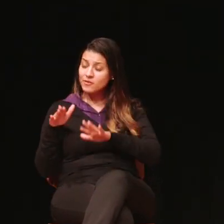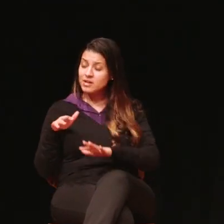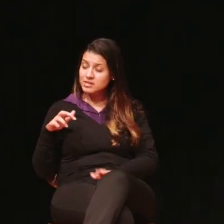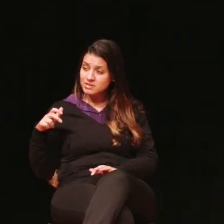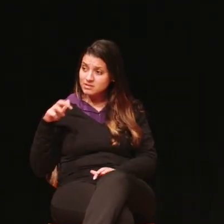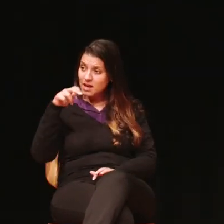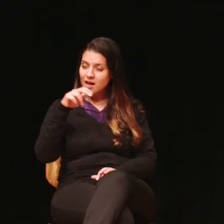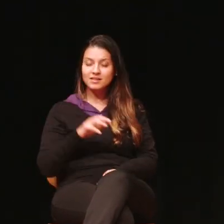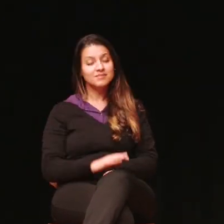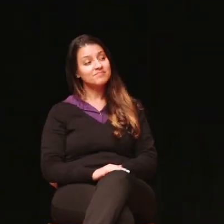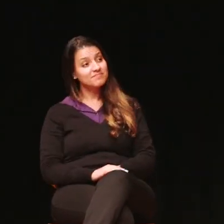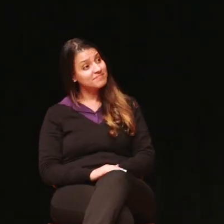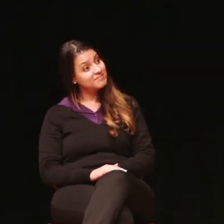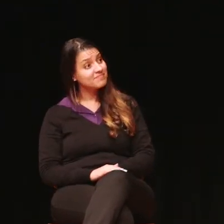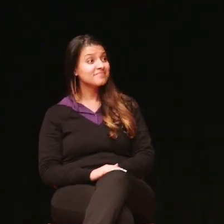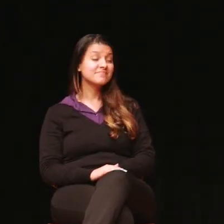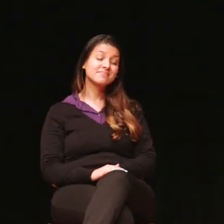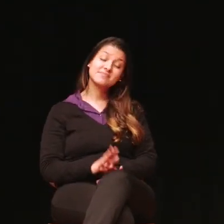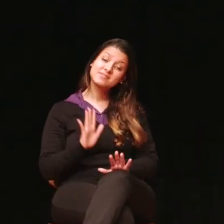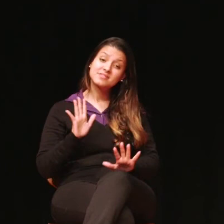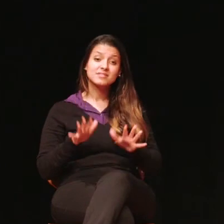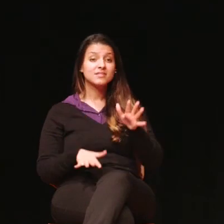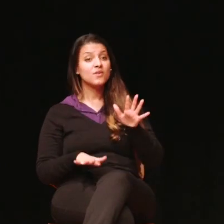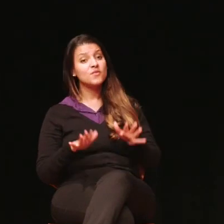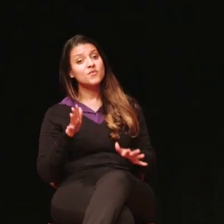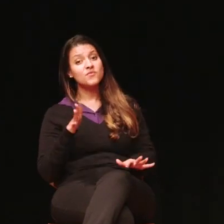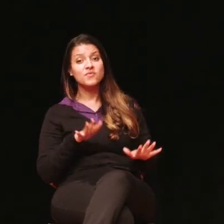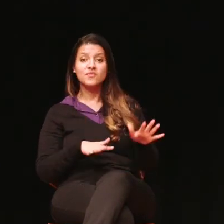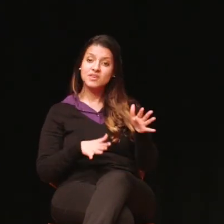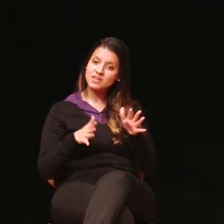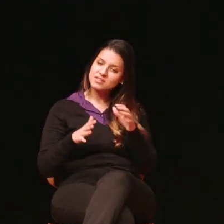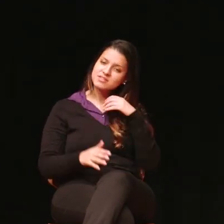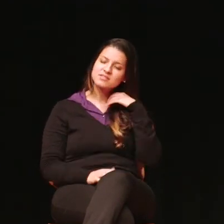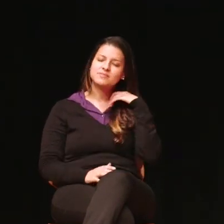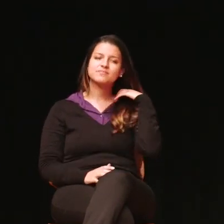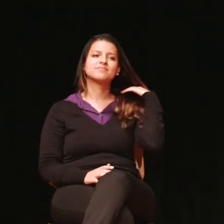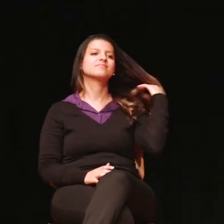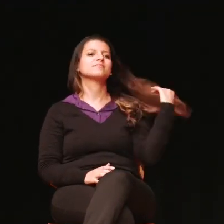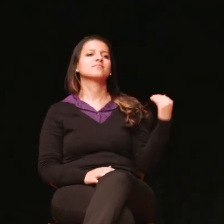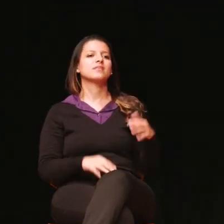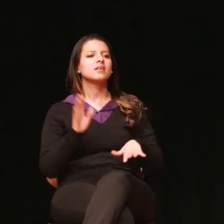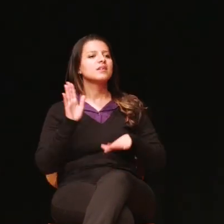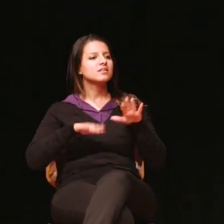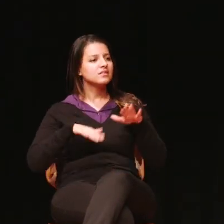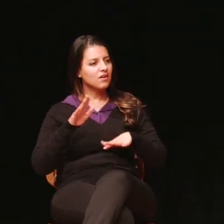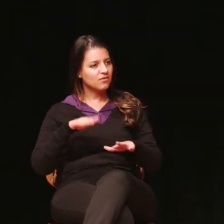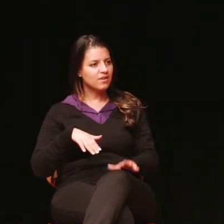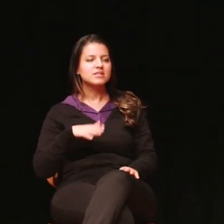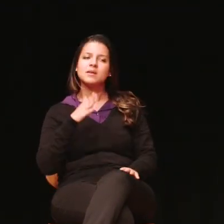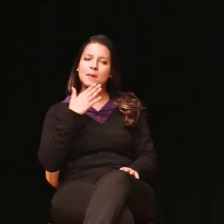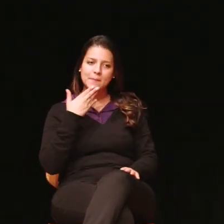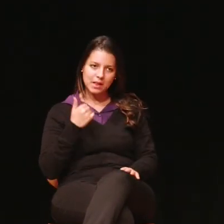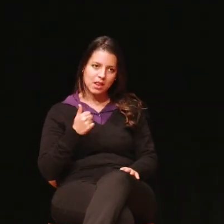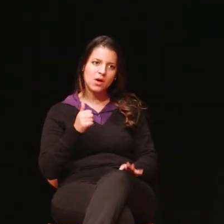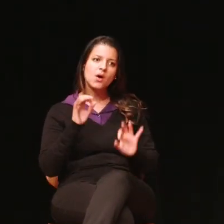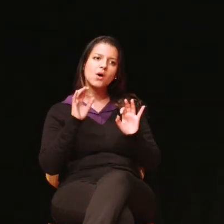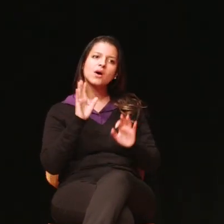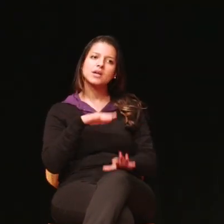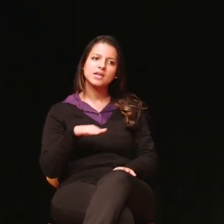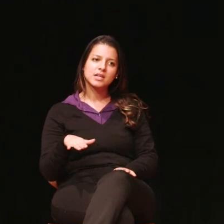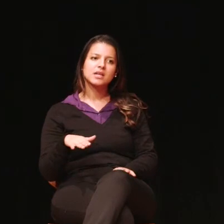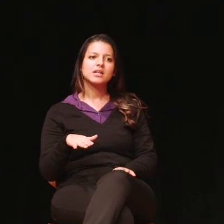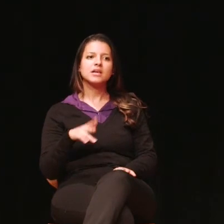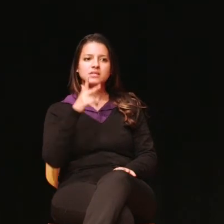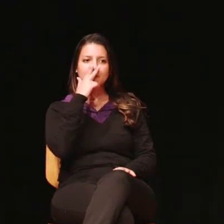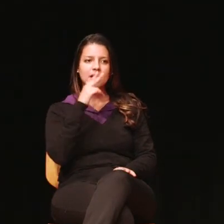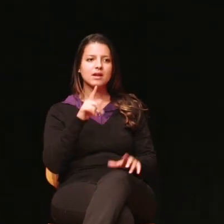Talvez. Várias alturas. Talvez as crianças vejam os quadros melhor de baixo para cima do que